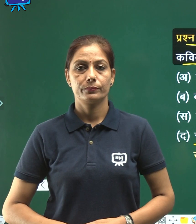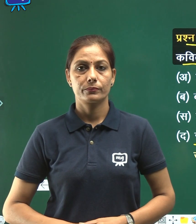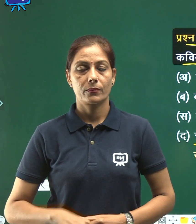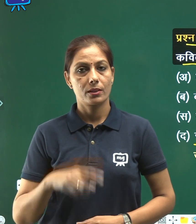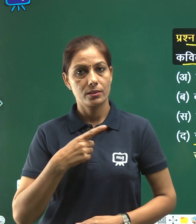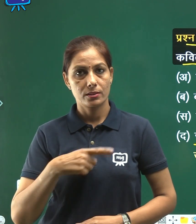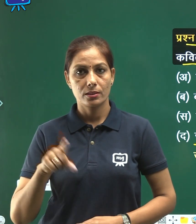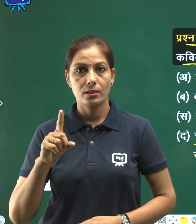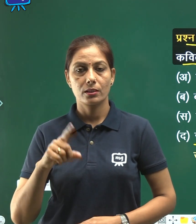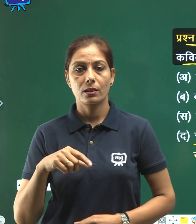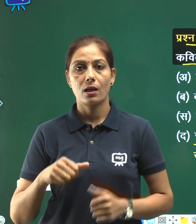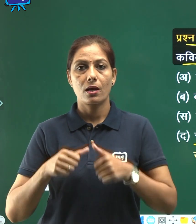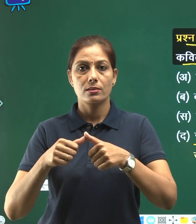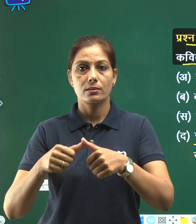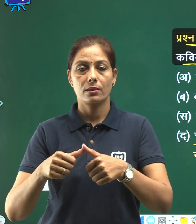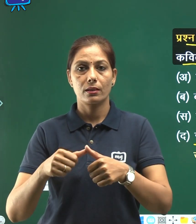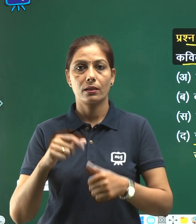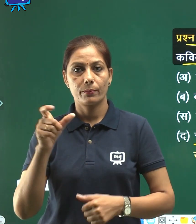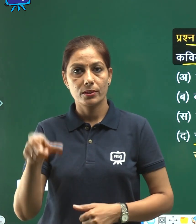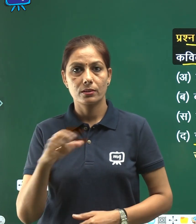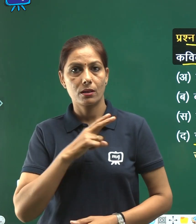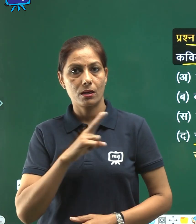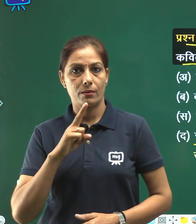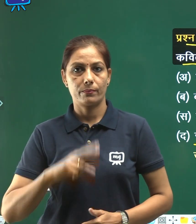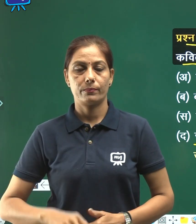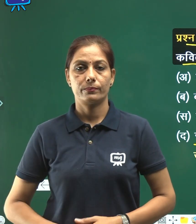सही उत्तर है कुंवर नारायण।